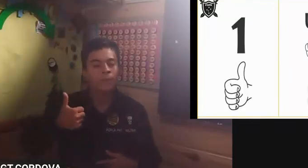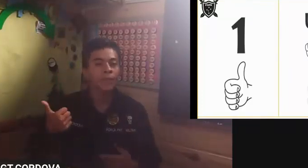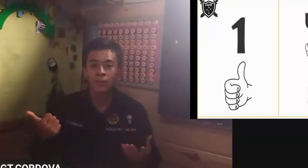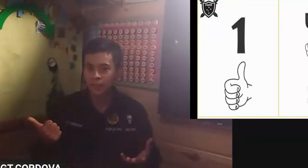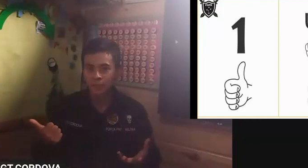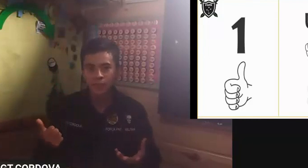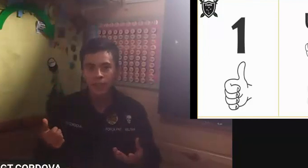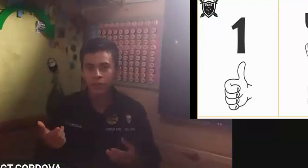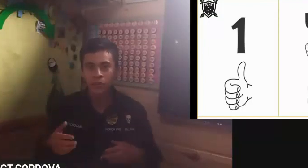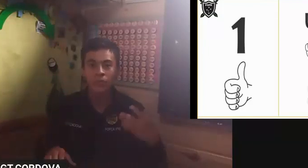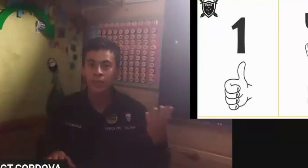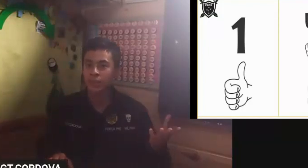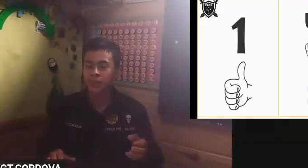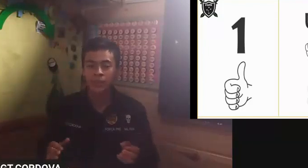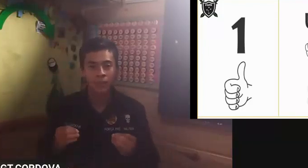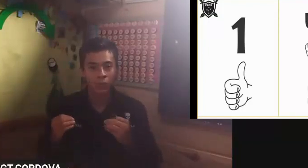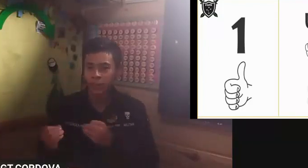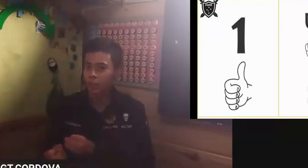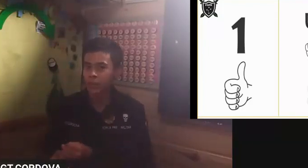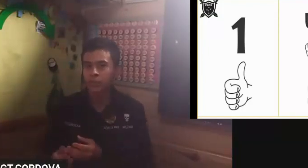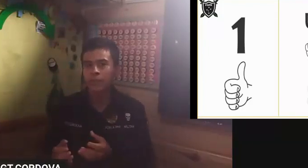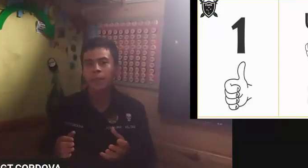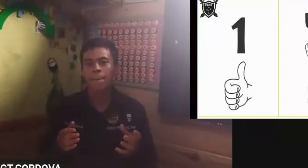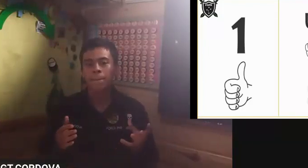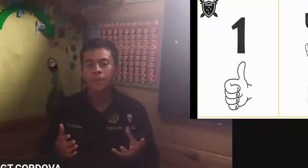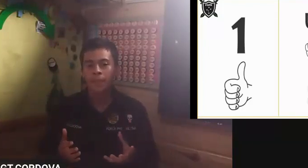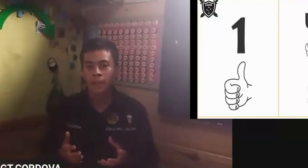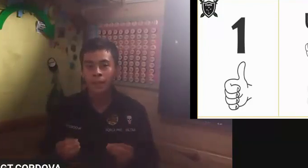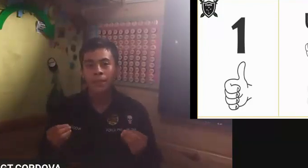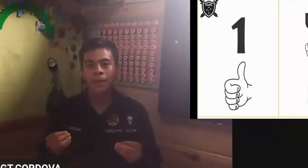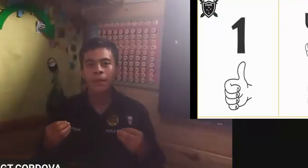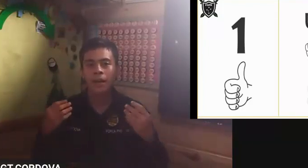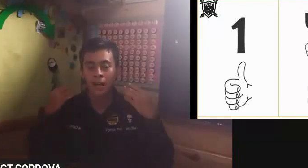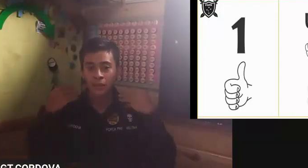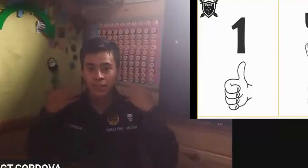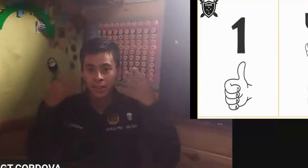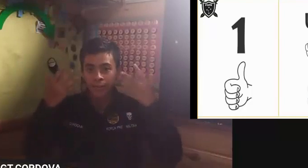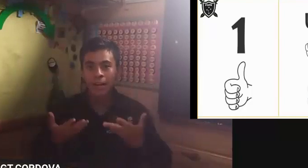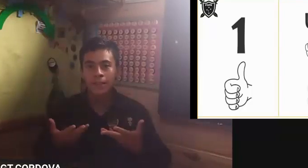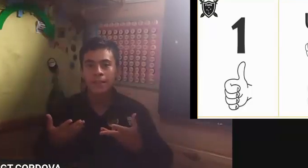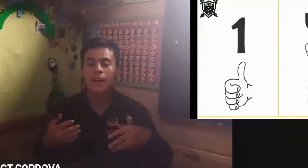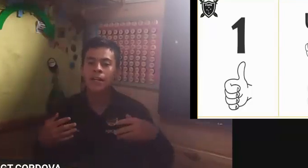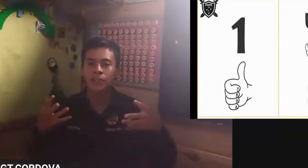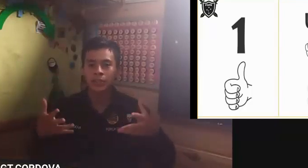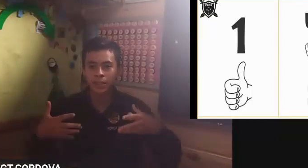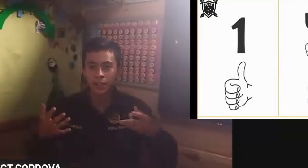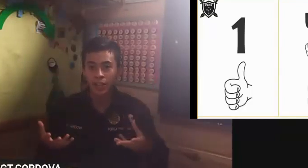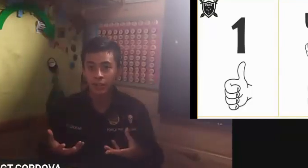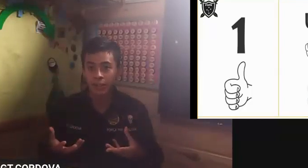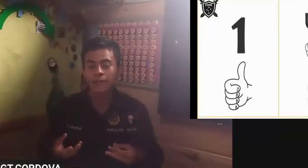não vai ser considerado 1, vai ser considerado qualquer outra coisa. E também a nossa face. A gente tem que deixar a nossa